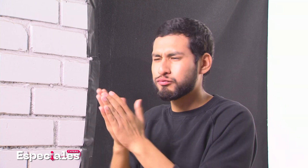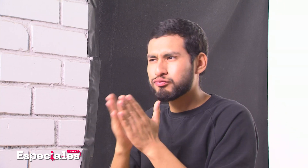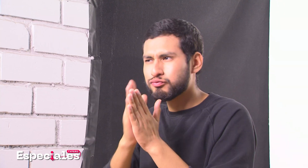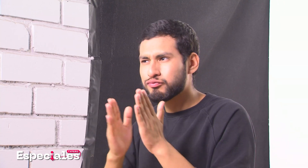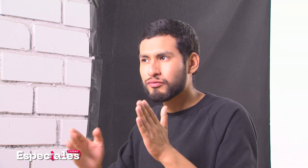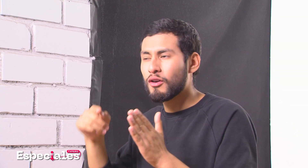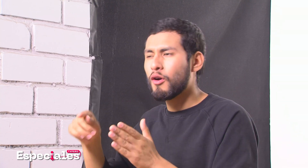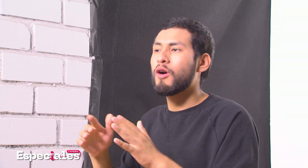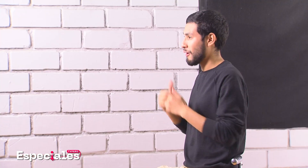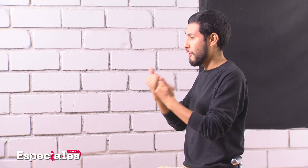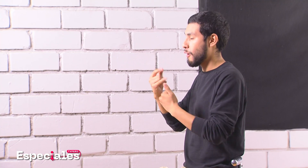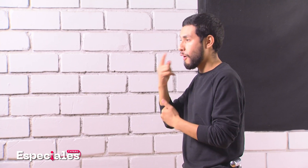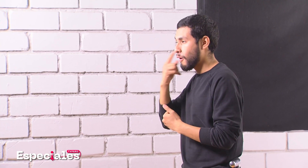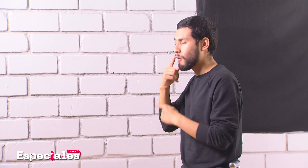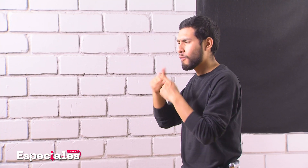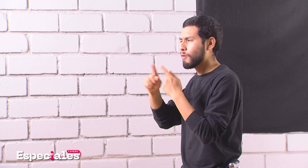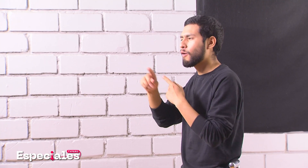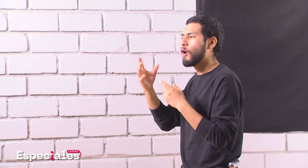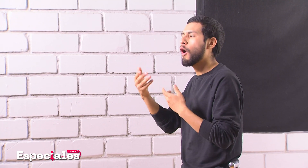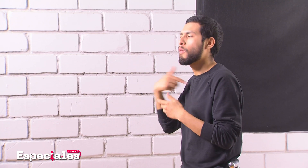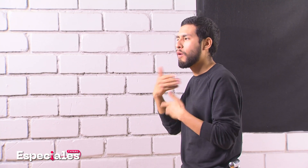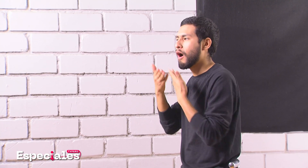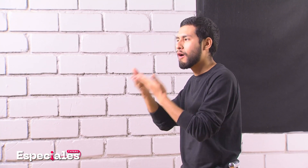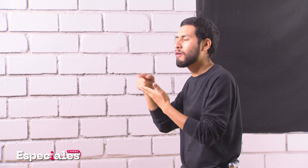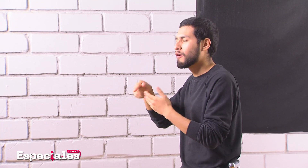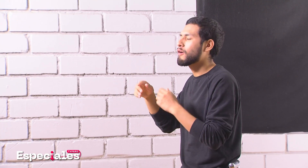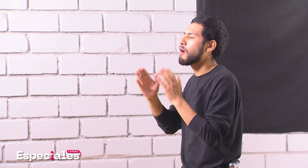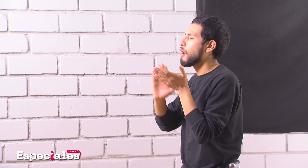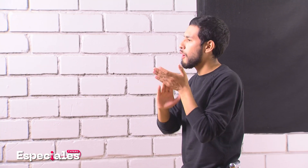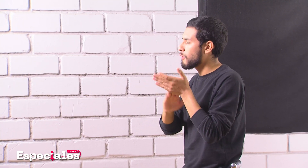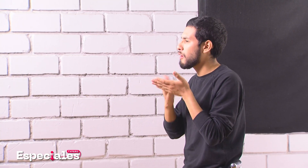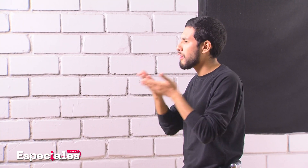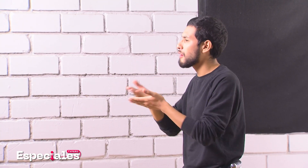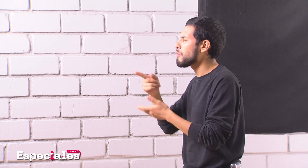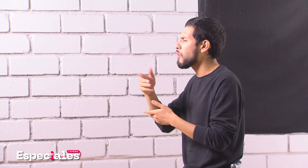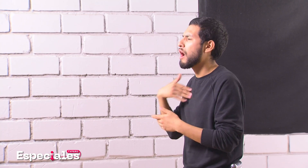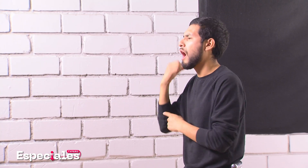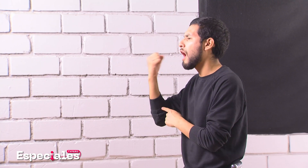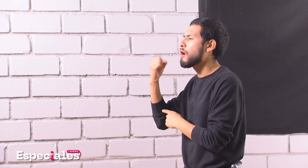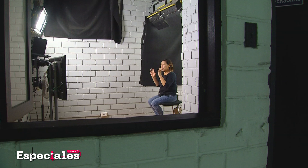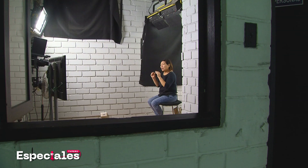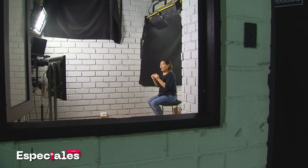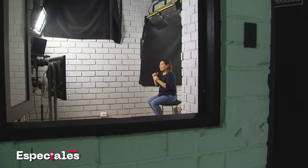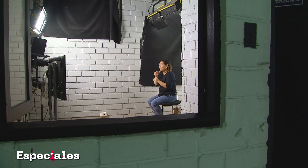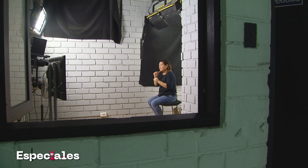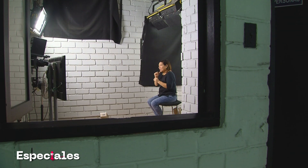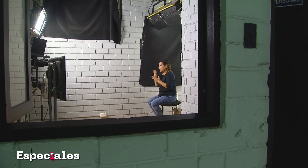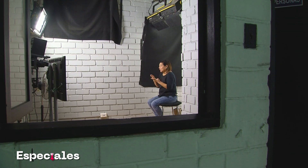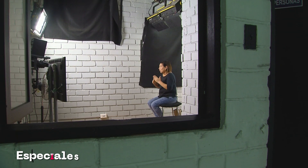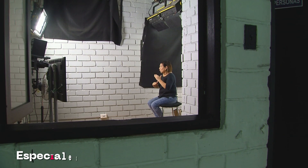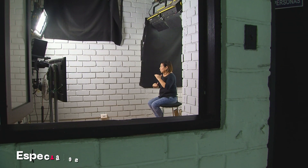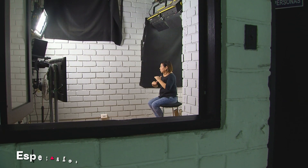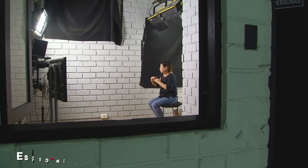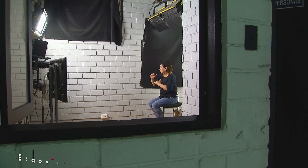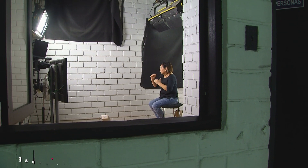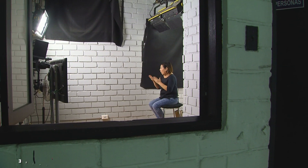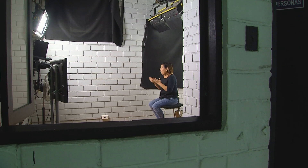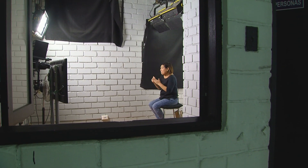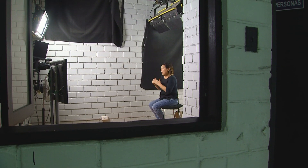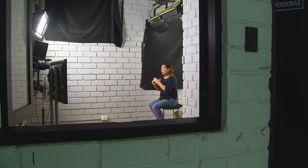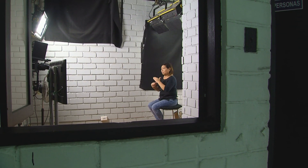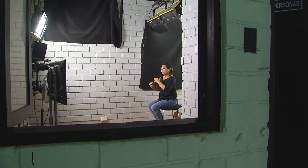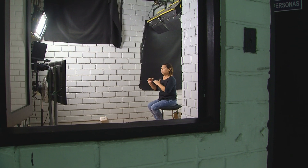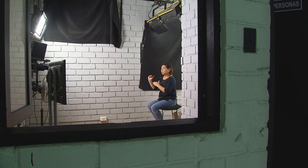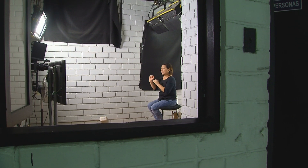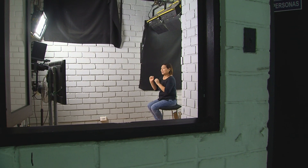siempre llevan un atuendo de color negro y con el rostro despejado. Y aunque el Perú cuenta con la Ley